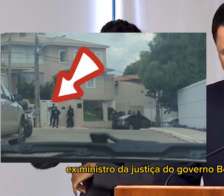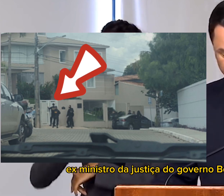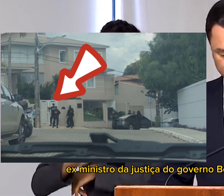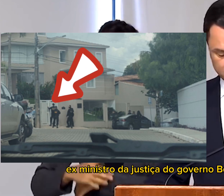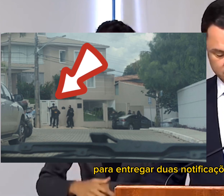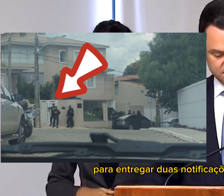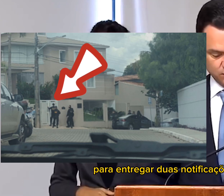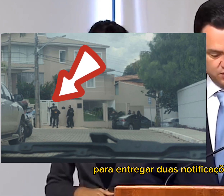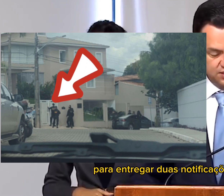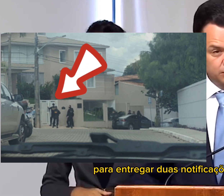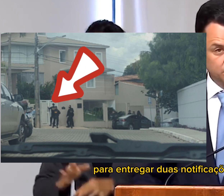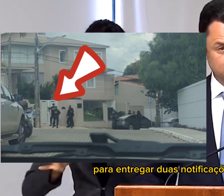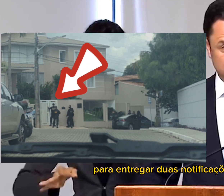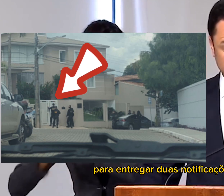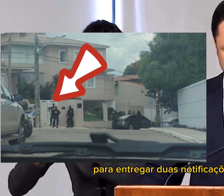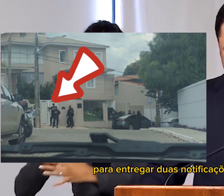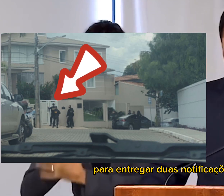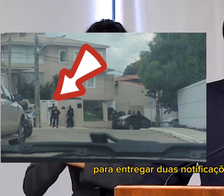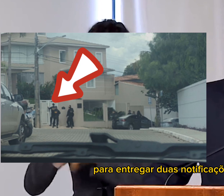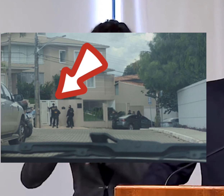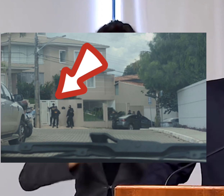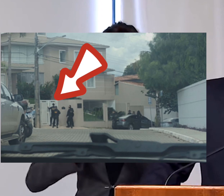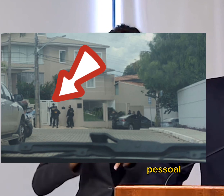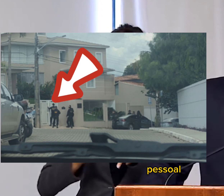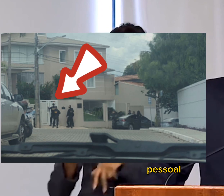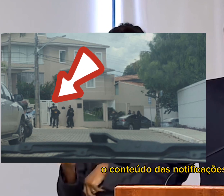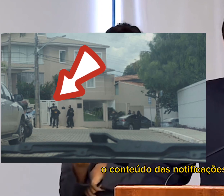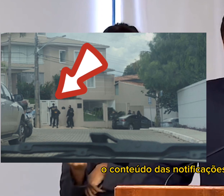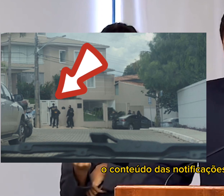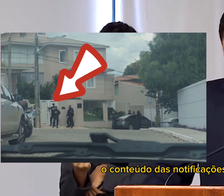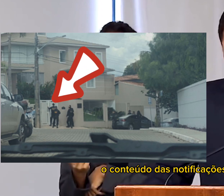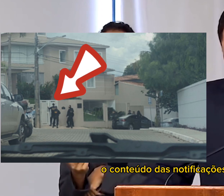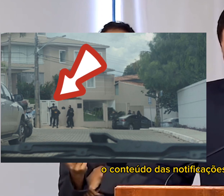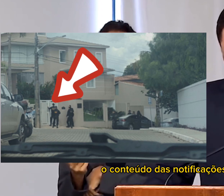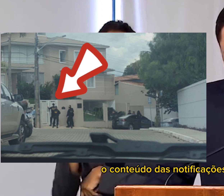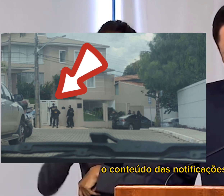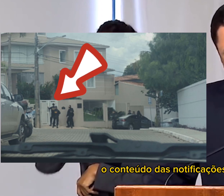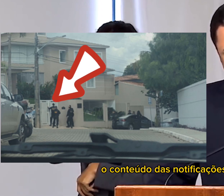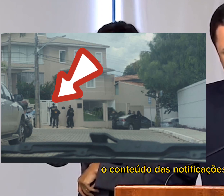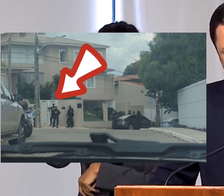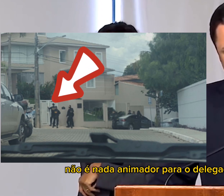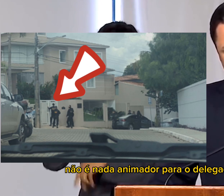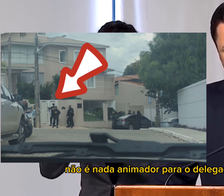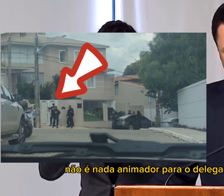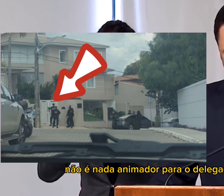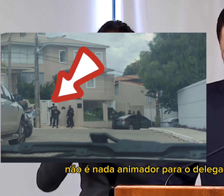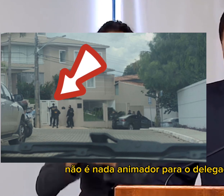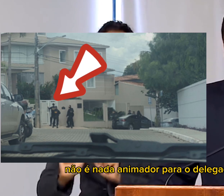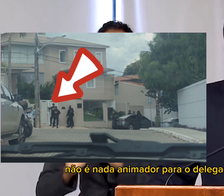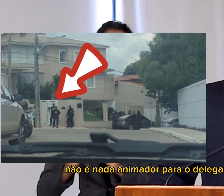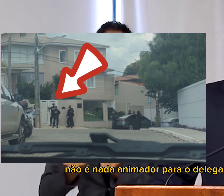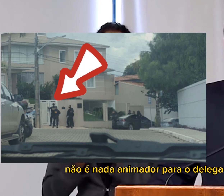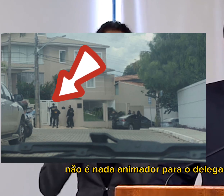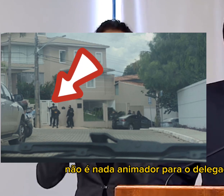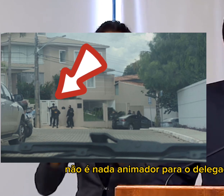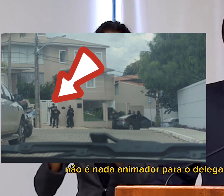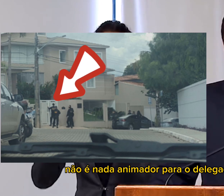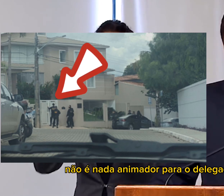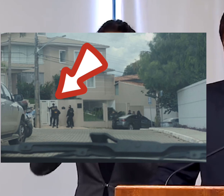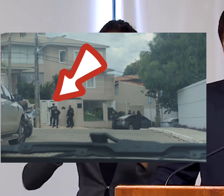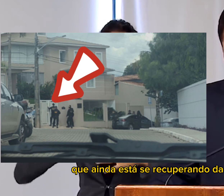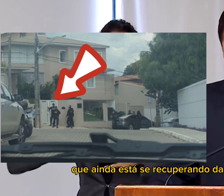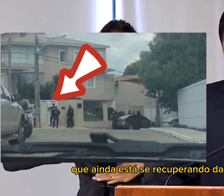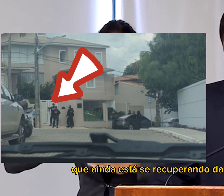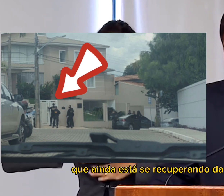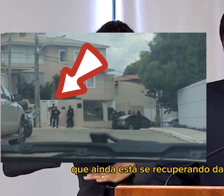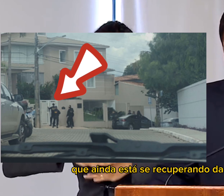governo Bolsonaro, para entregar duas notificações. Pessoal, o conteúdo das notificações não é nada animador para o delegado da